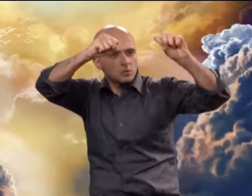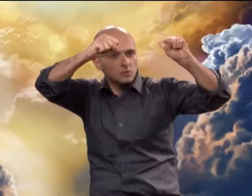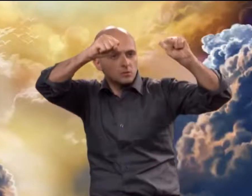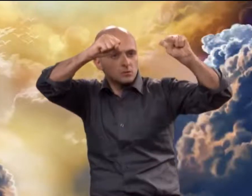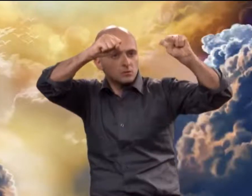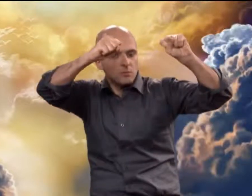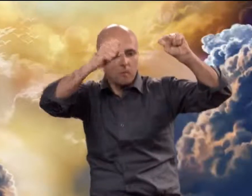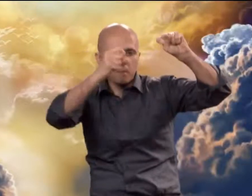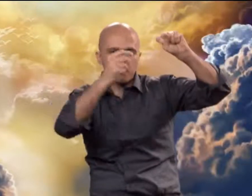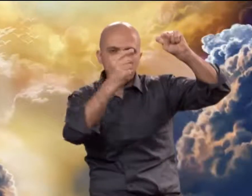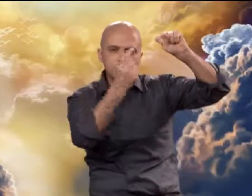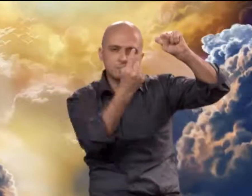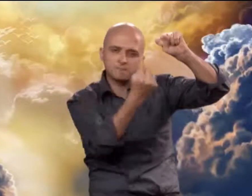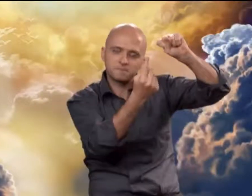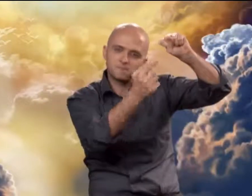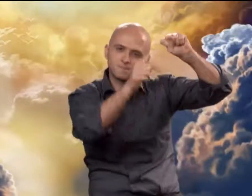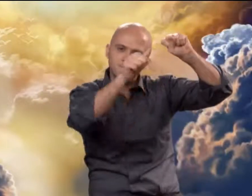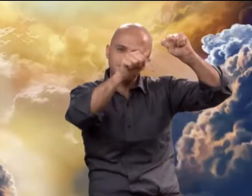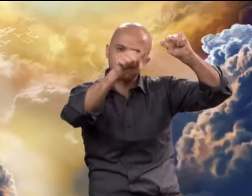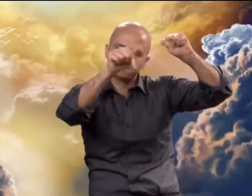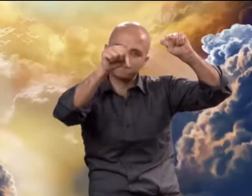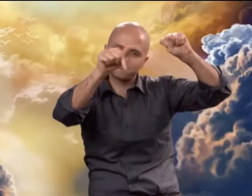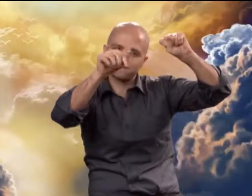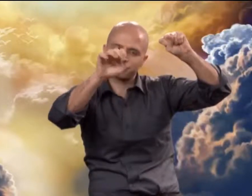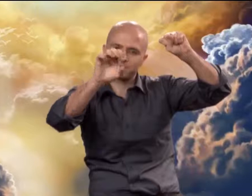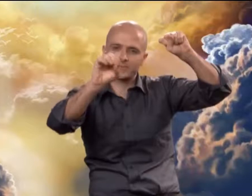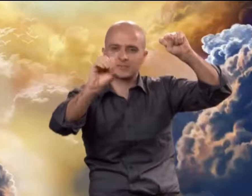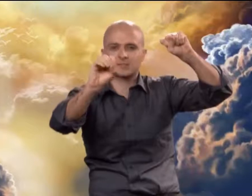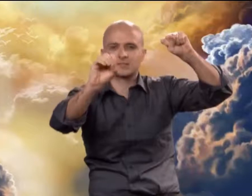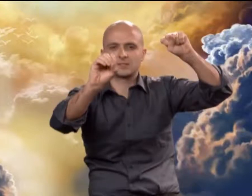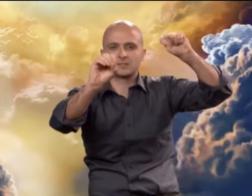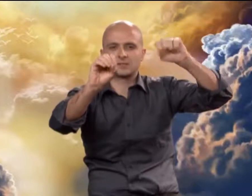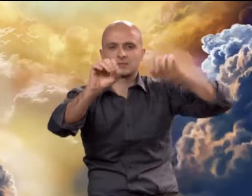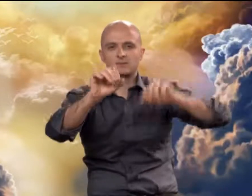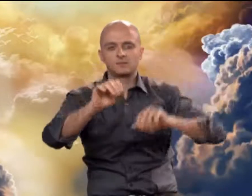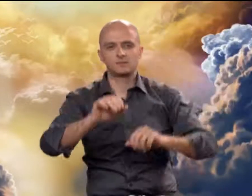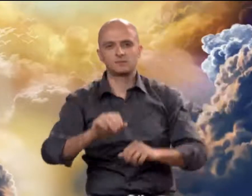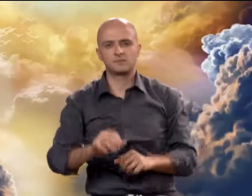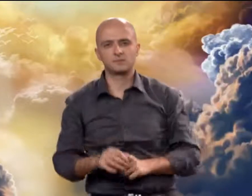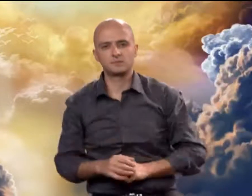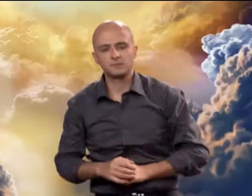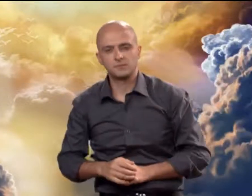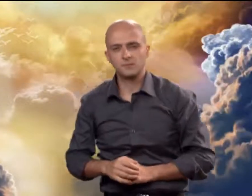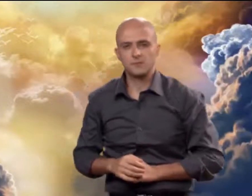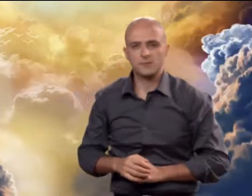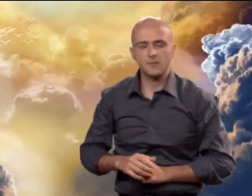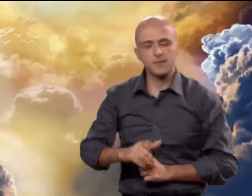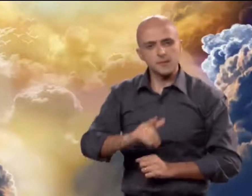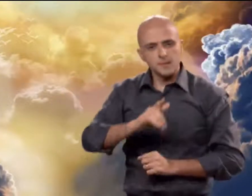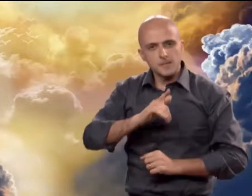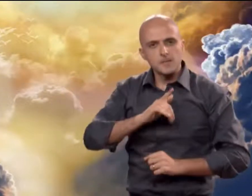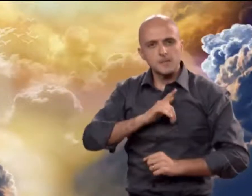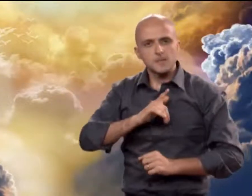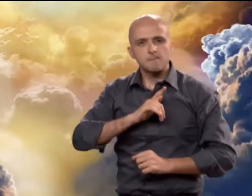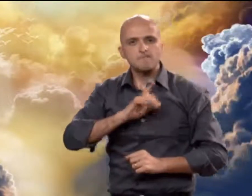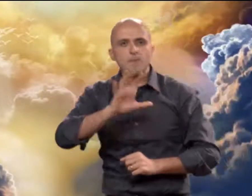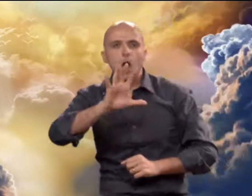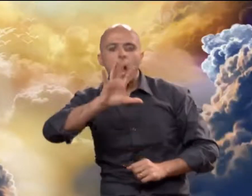Unidos, descreveu o evento nos seguintes termos: abre aspas, pesada nuvem negra se espalhou por todo o